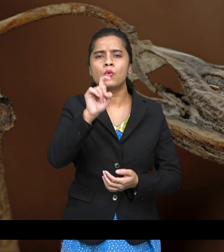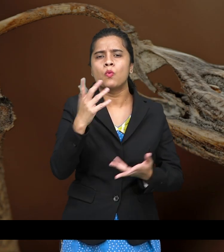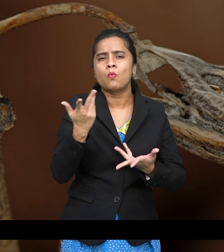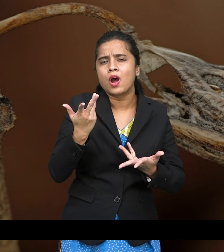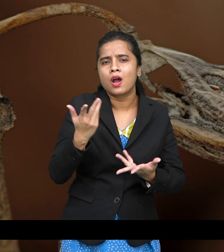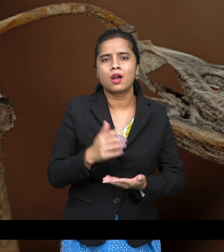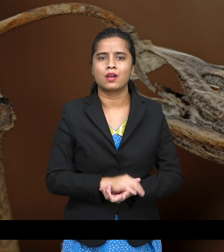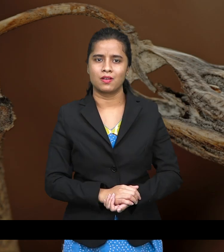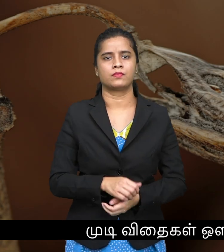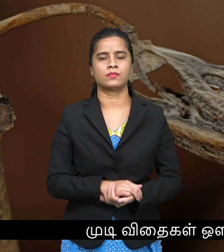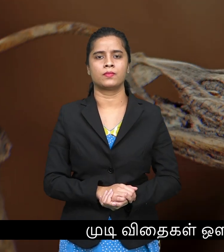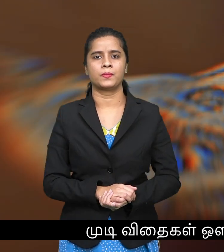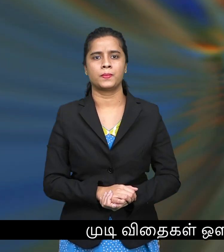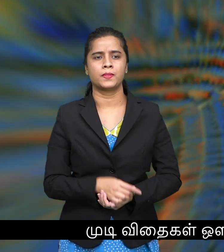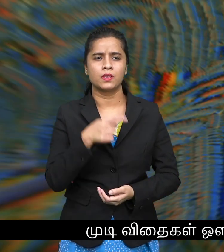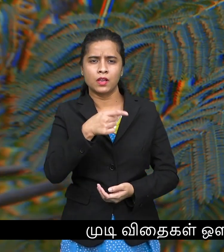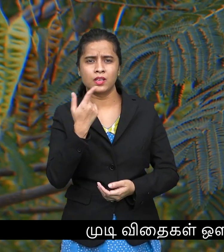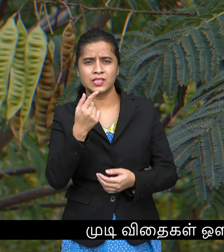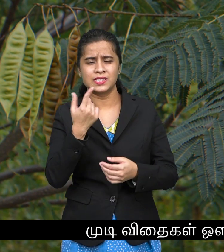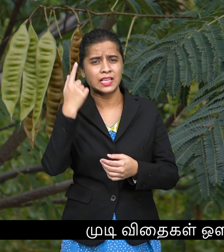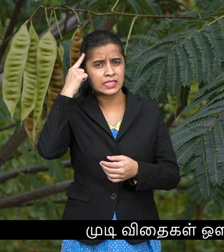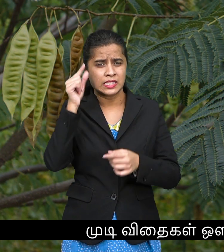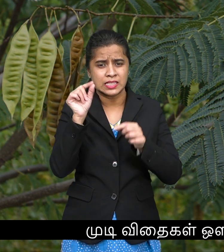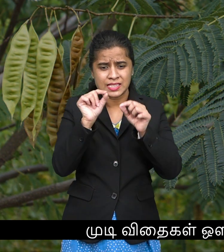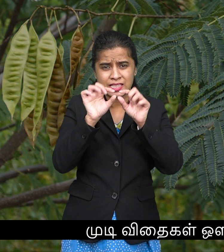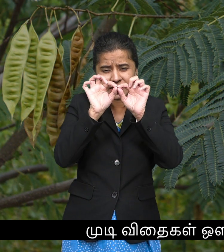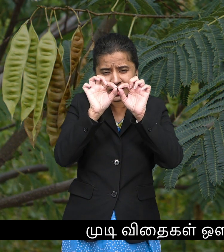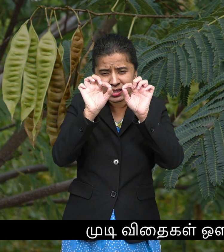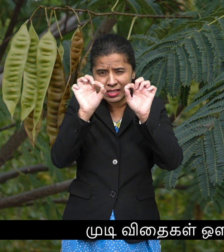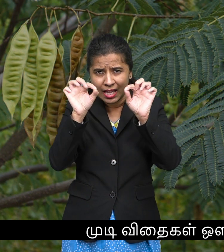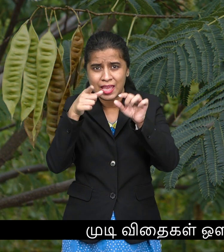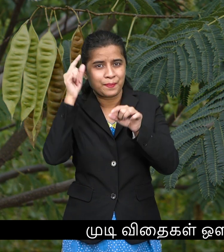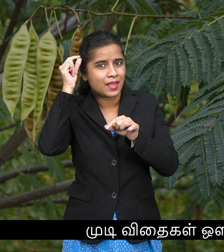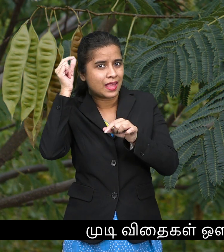ஏன்? முடி விதைகள் ஒளி மற்றும் தட்டையானதா?